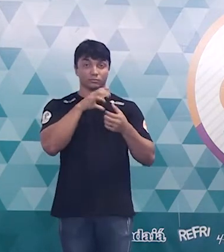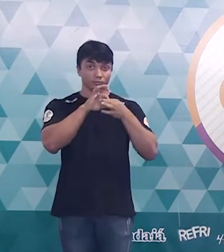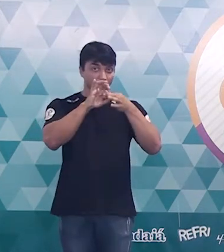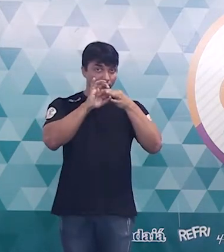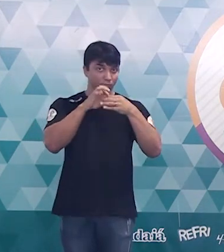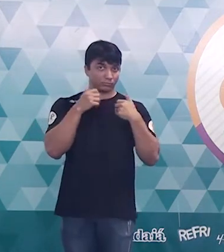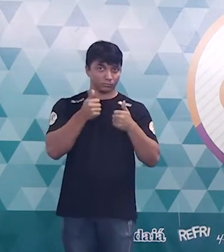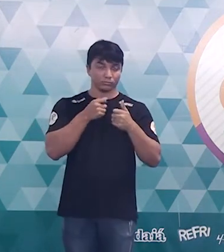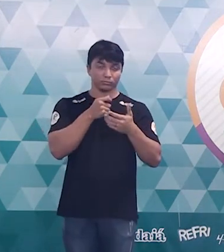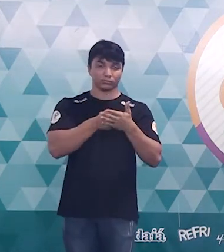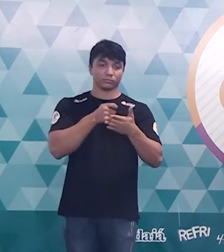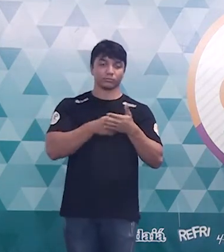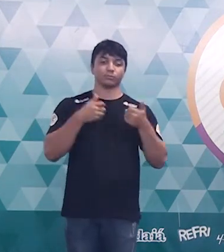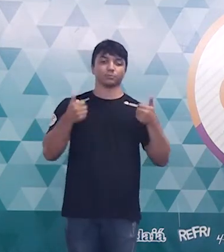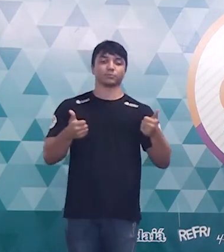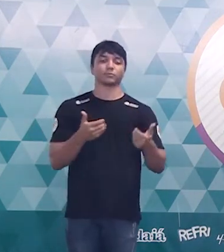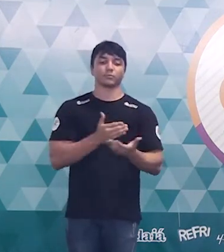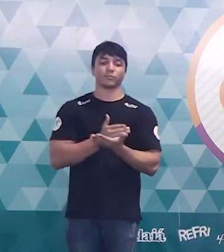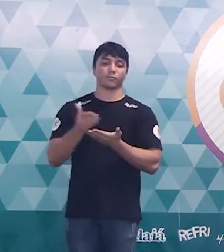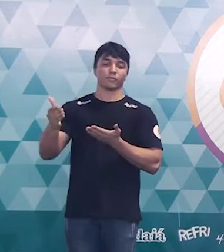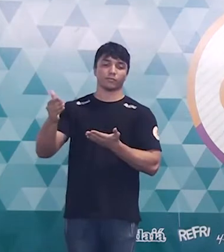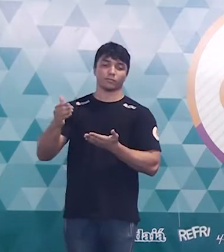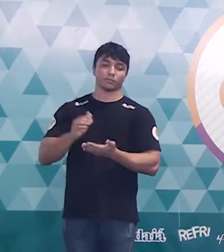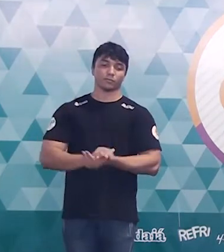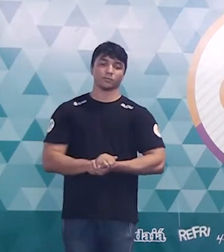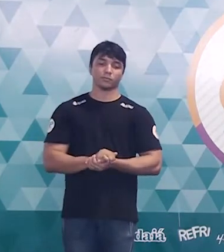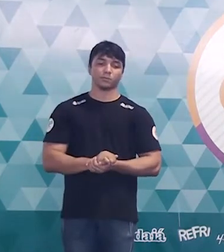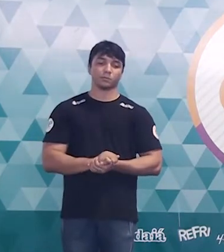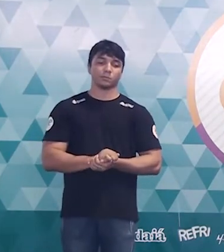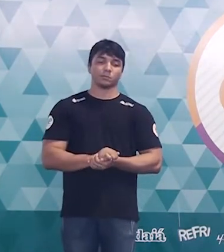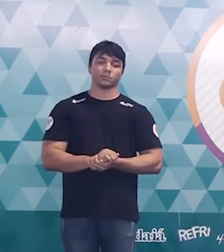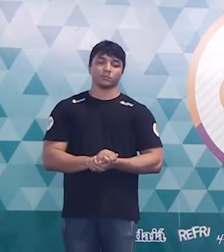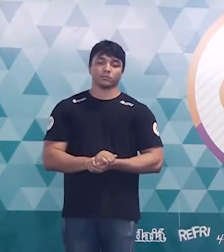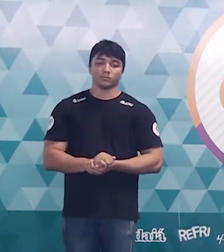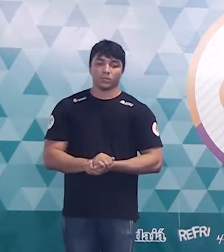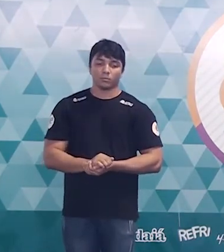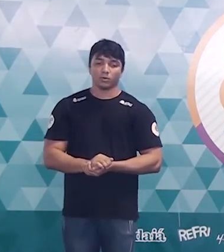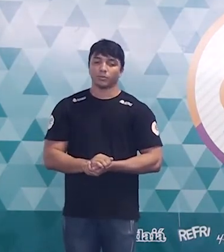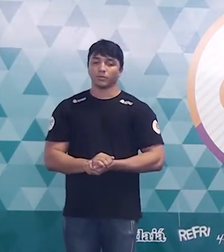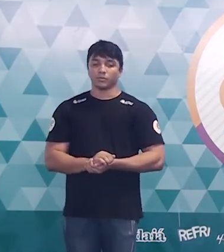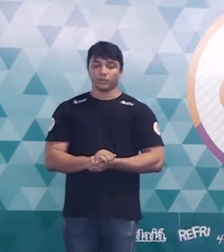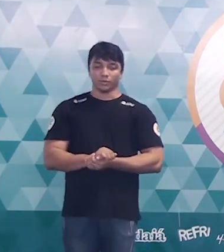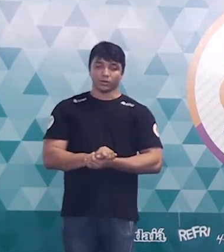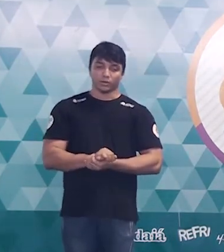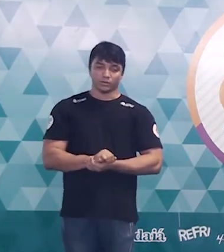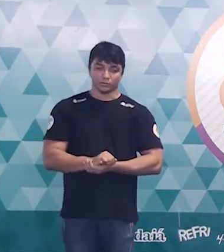tem que perseverar. Vamos começar então a nossa aula de hoje.